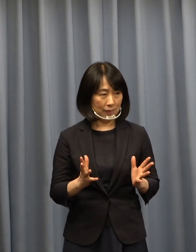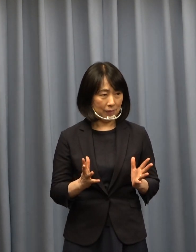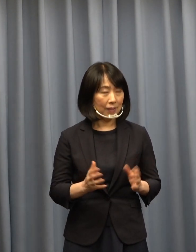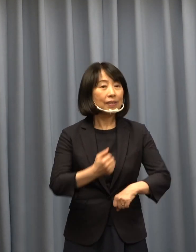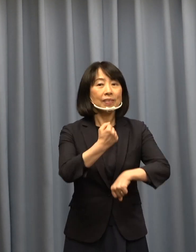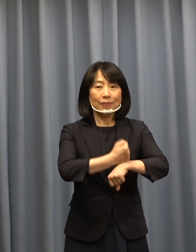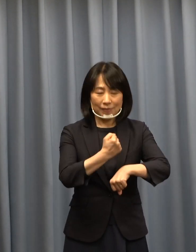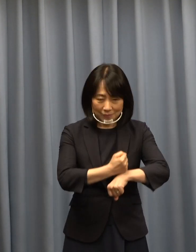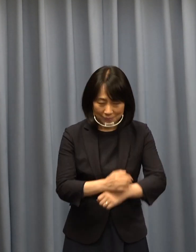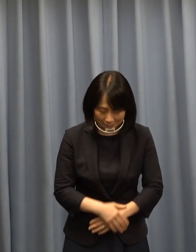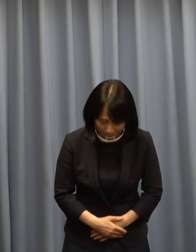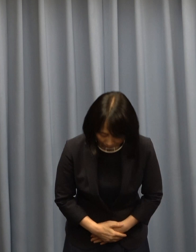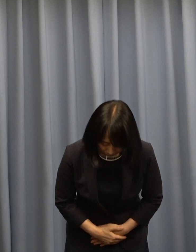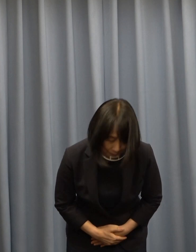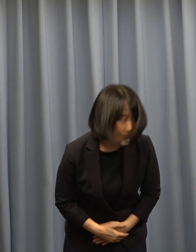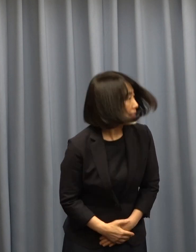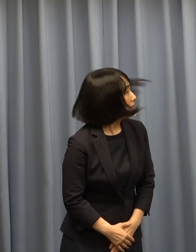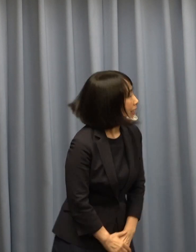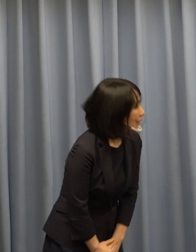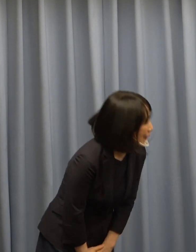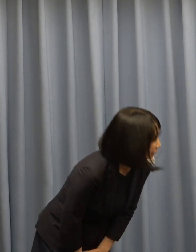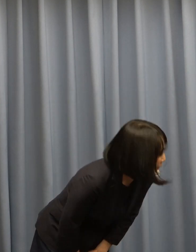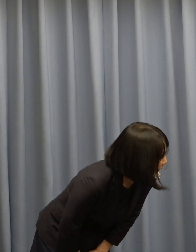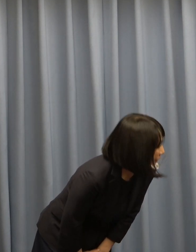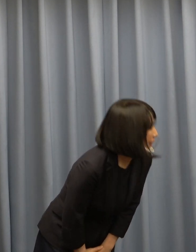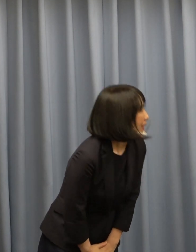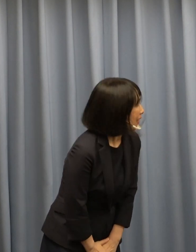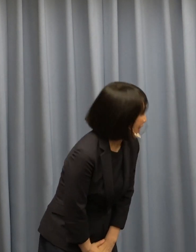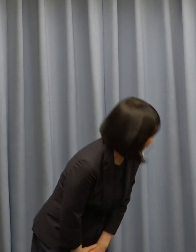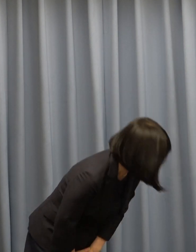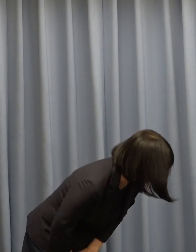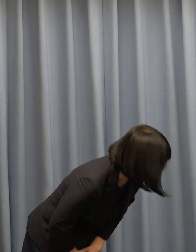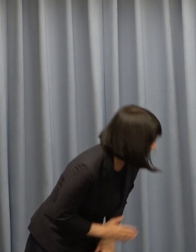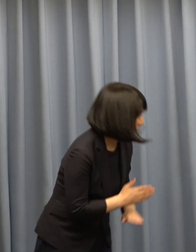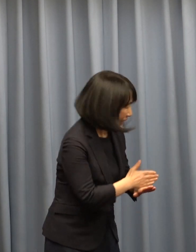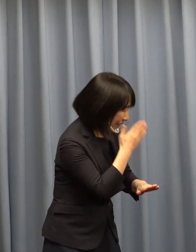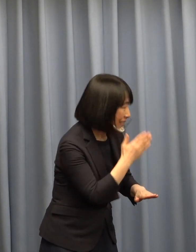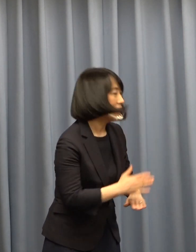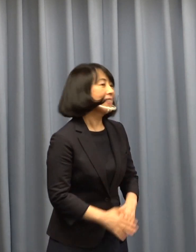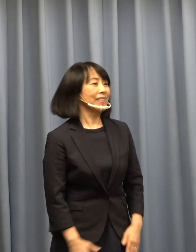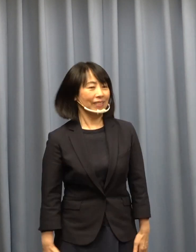どうもお疲れ様でした。 ありがとうございました。どうもありがとうございました。